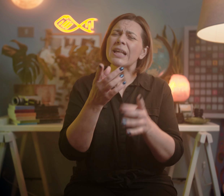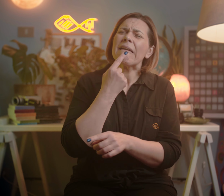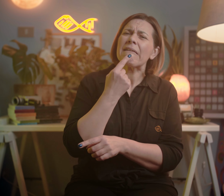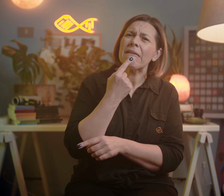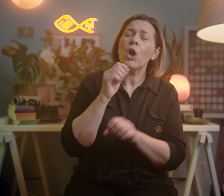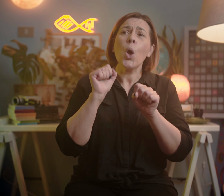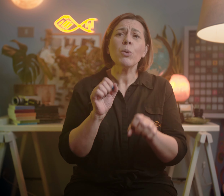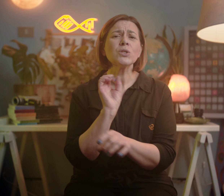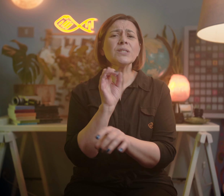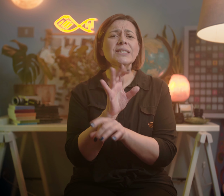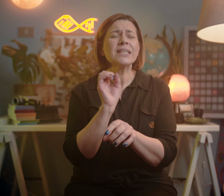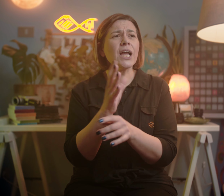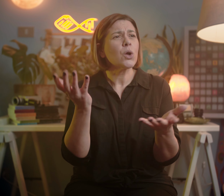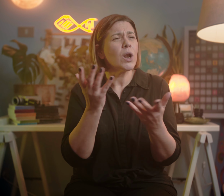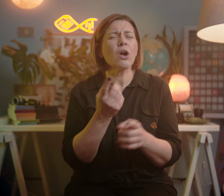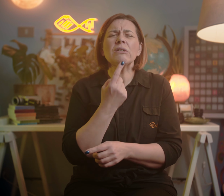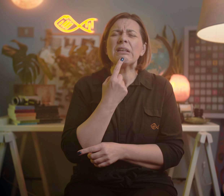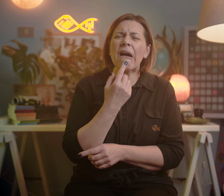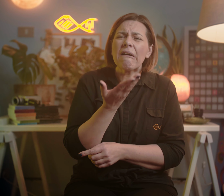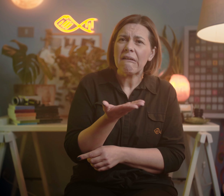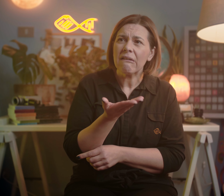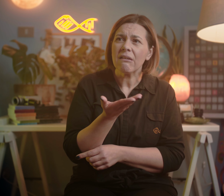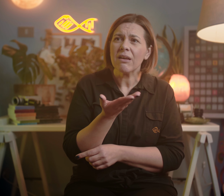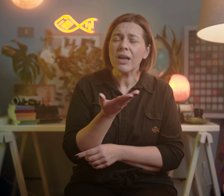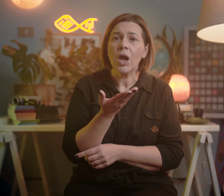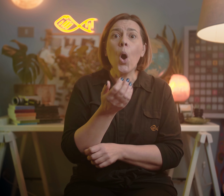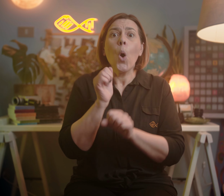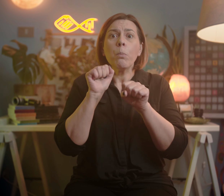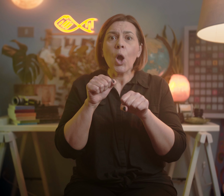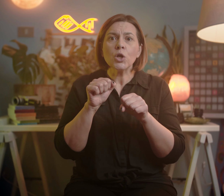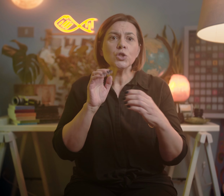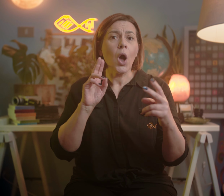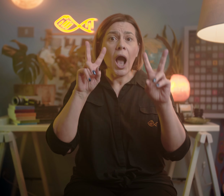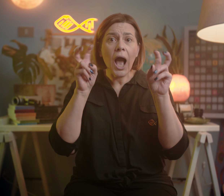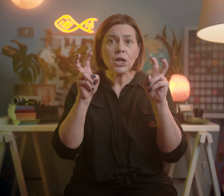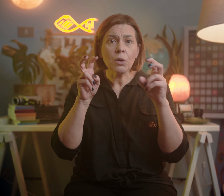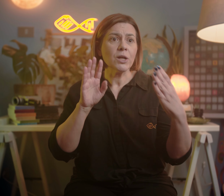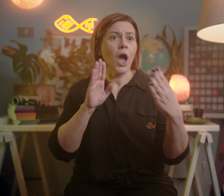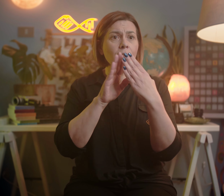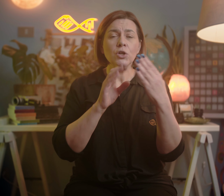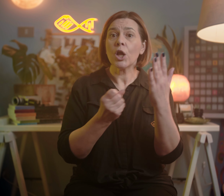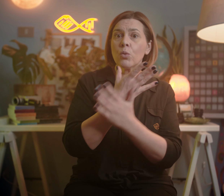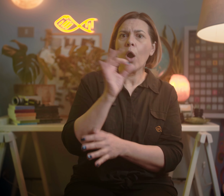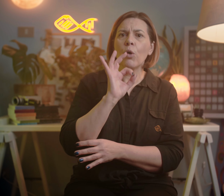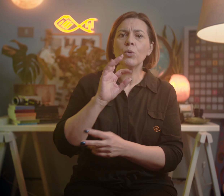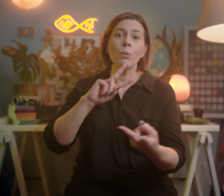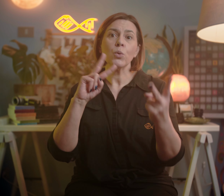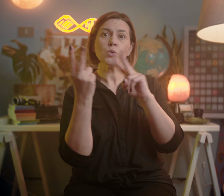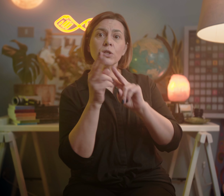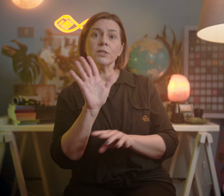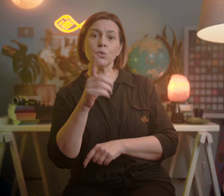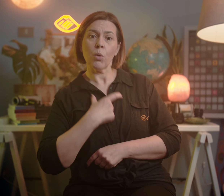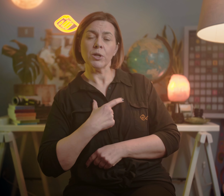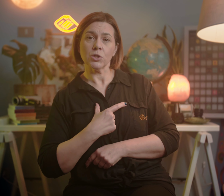mettere in luce un argomento non ancora trattato o non trattato nel modo in cui lo desidereresti tu. Le immagini